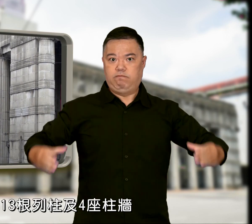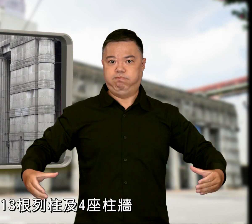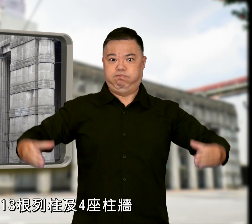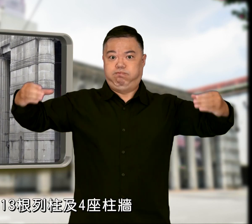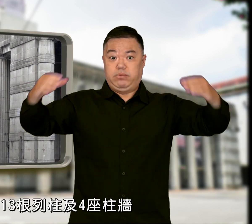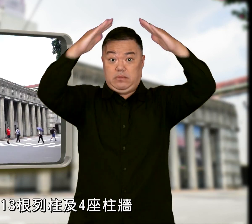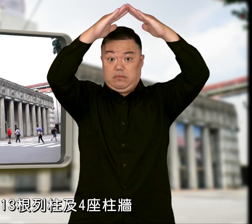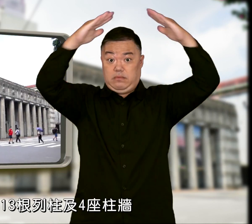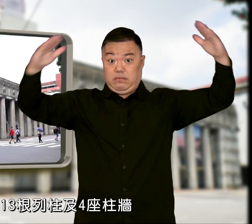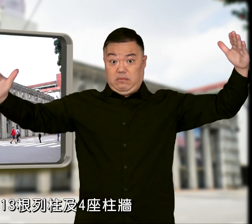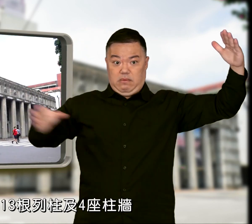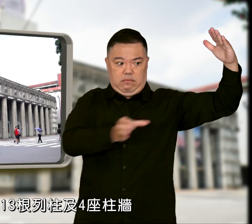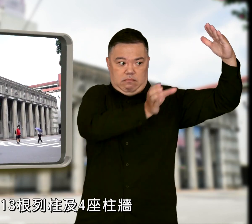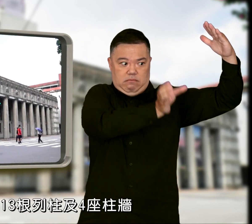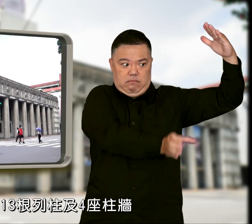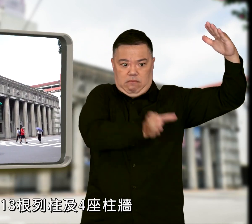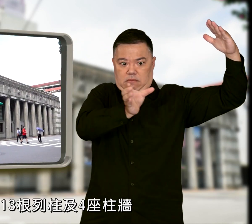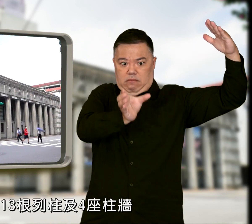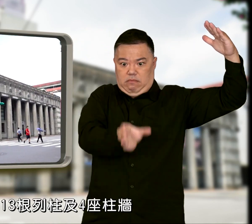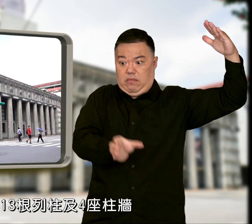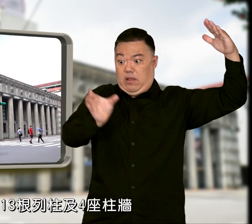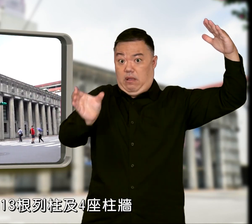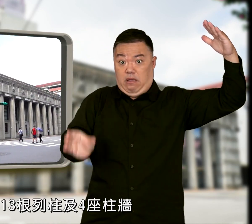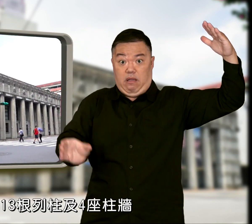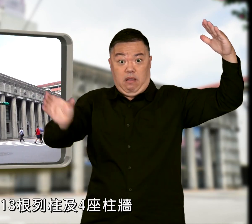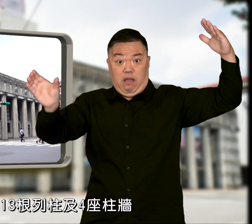及4座柱墙。